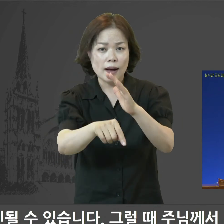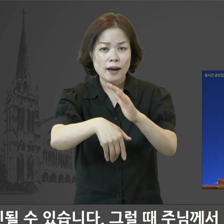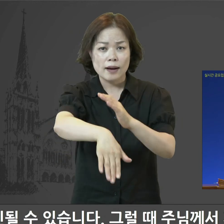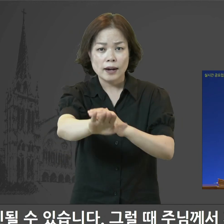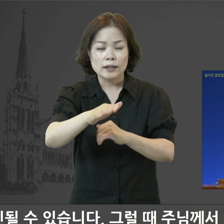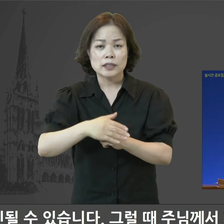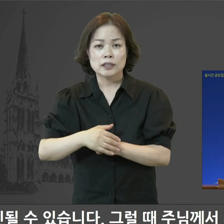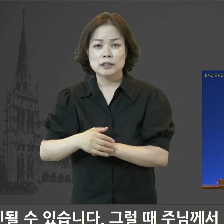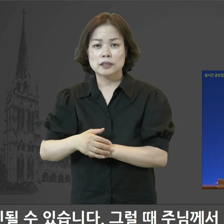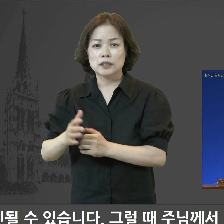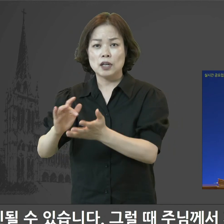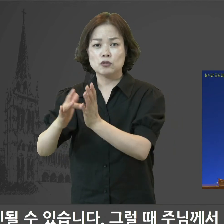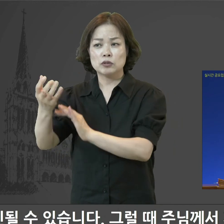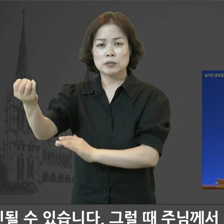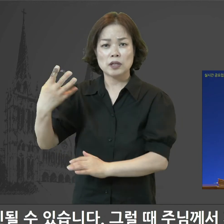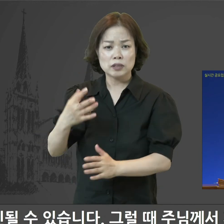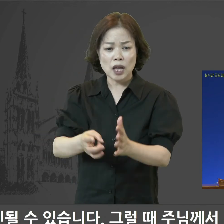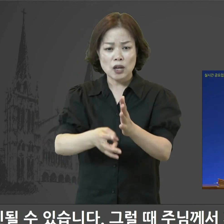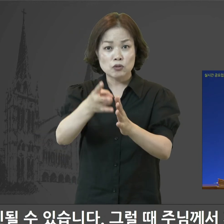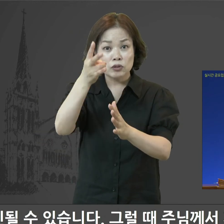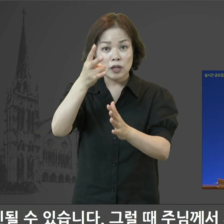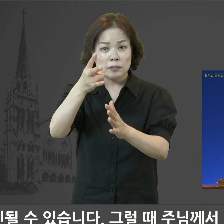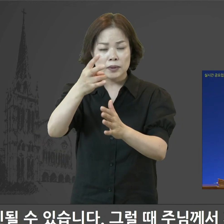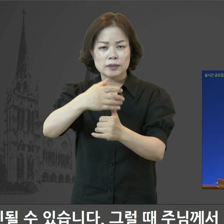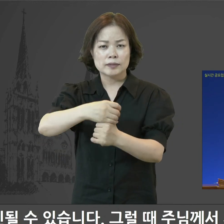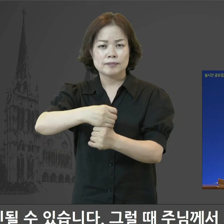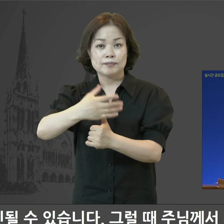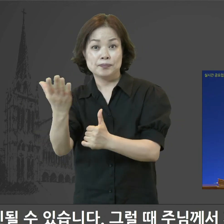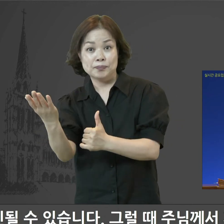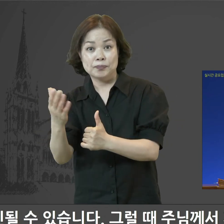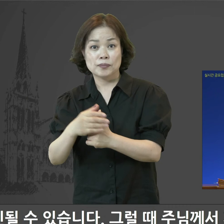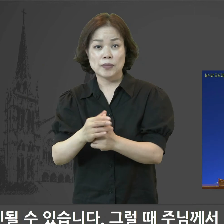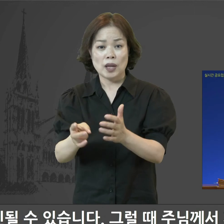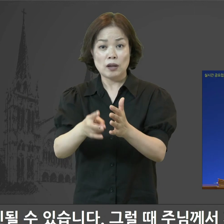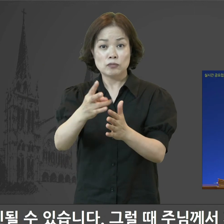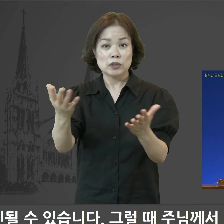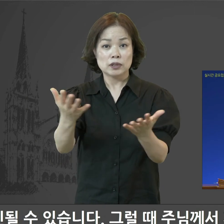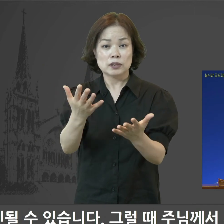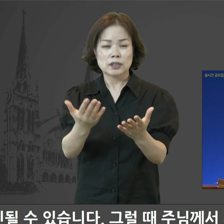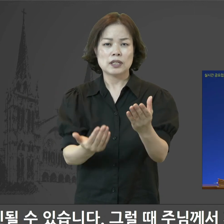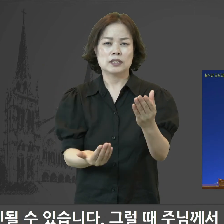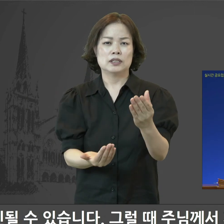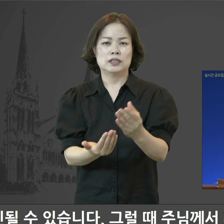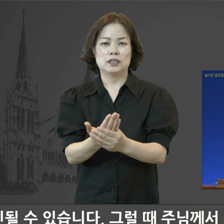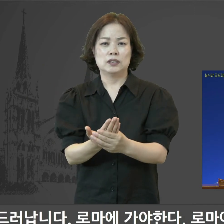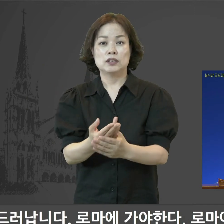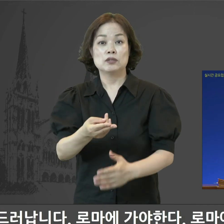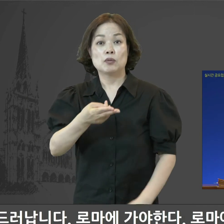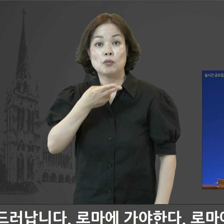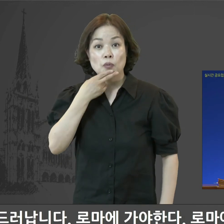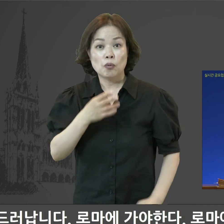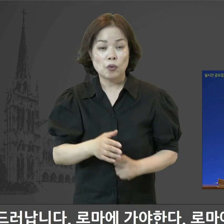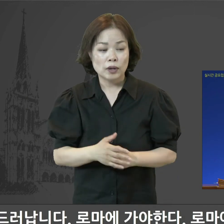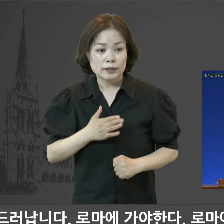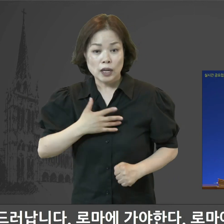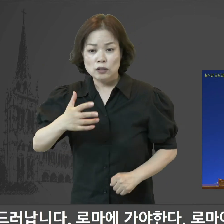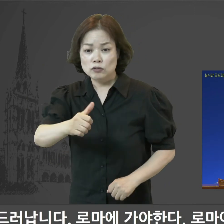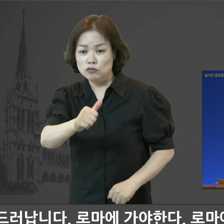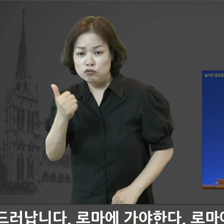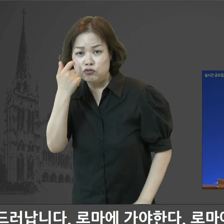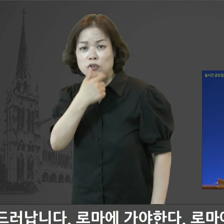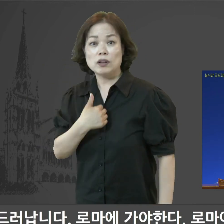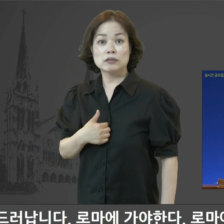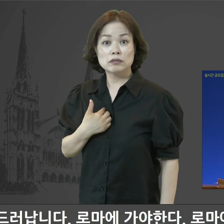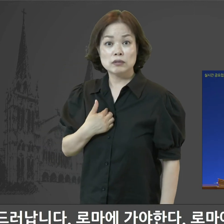예수님이 가르쳐주면 뭐예요? 이게 예루살렘에서 풀려난다는 거예요. 예루살렘에서 아무 일 없다는 겁니다. 그렇지 않아요? 나는 지금 죽게 되는 줄